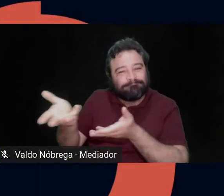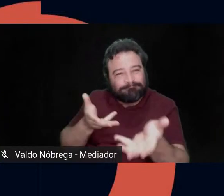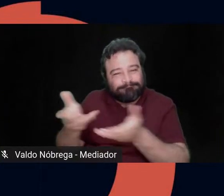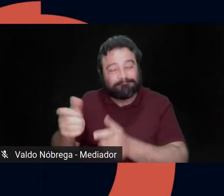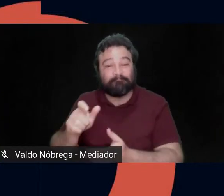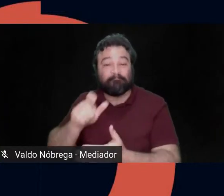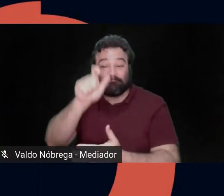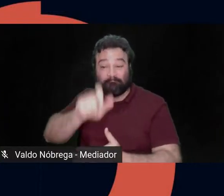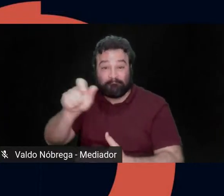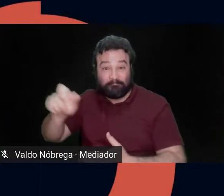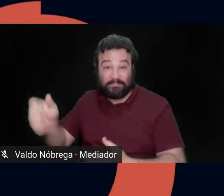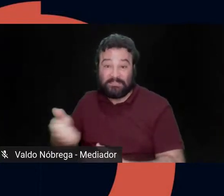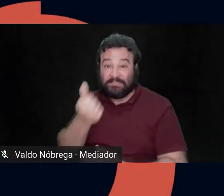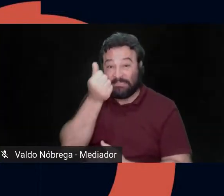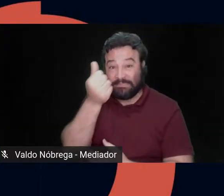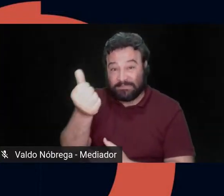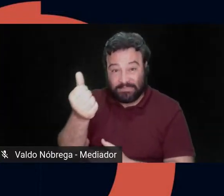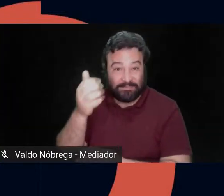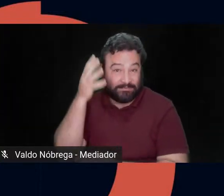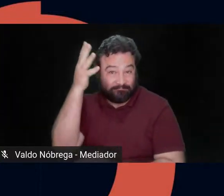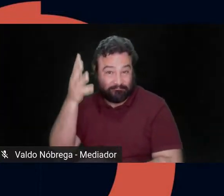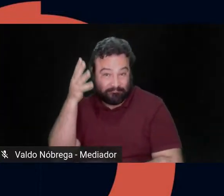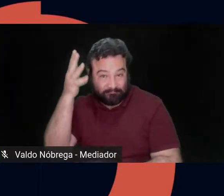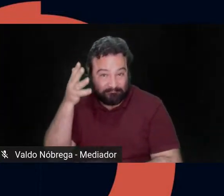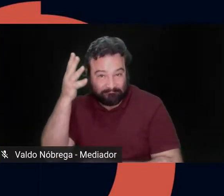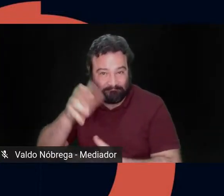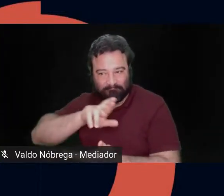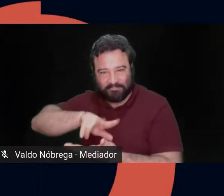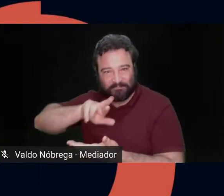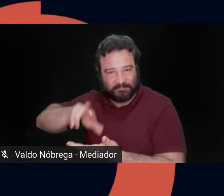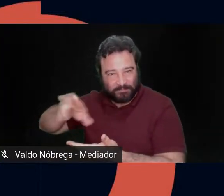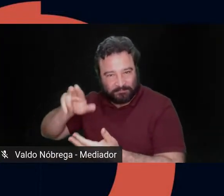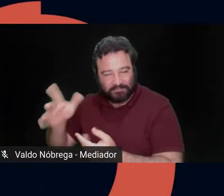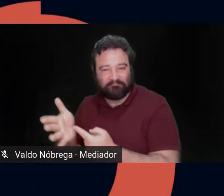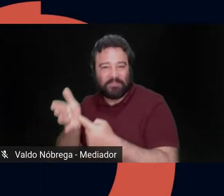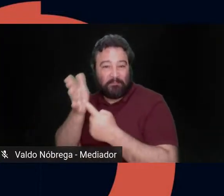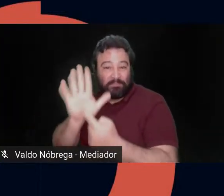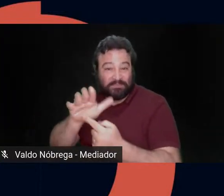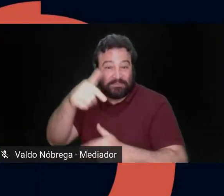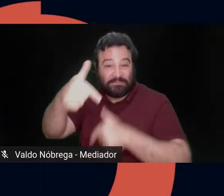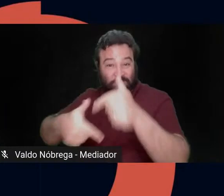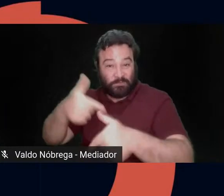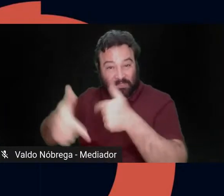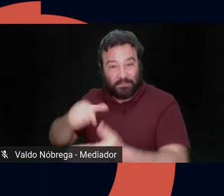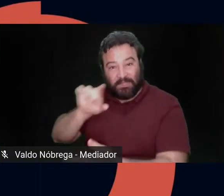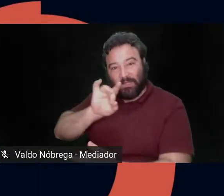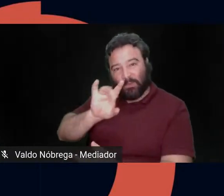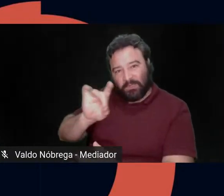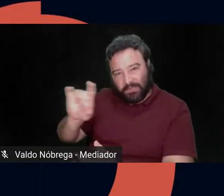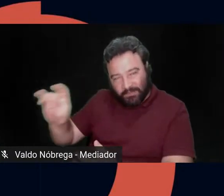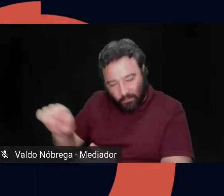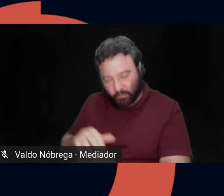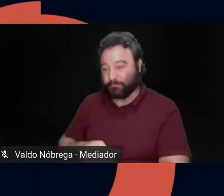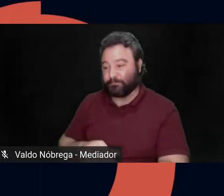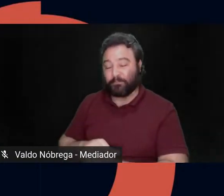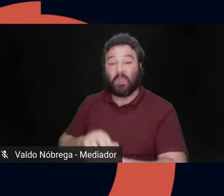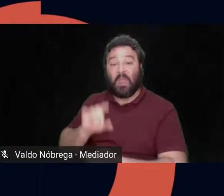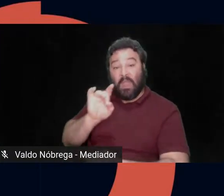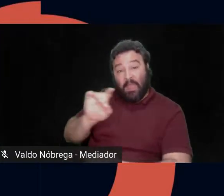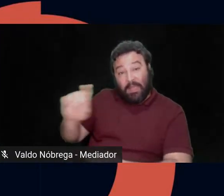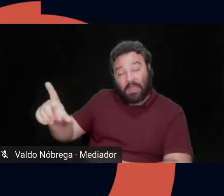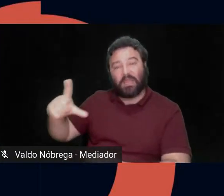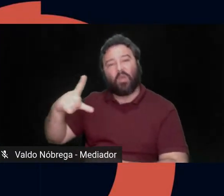Eh, neste momento eu vou mediar eh a mesa com seis seis palestrantes e eles irão